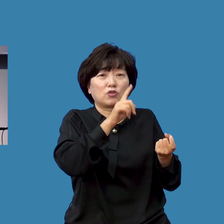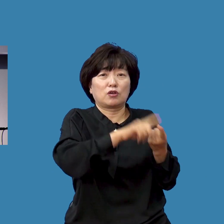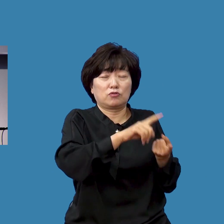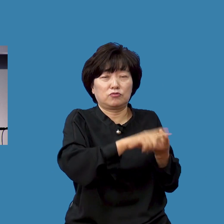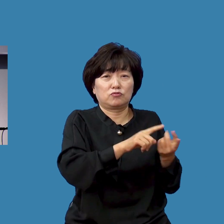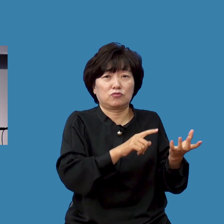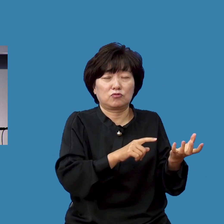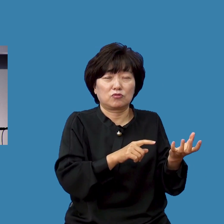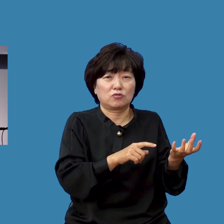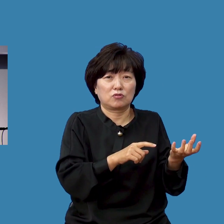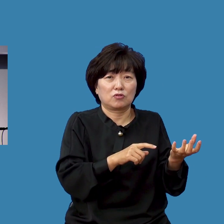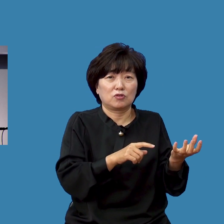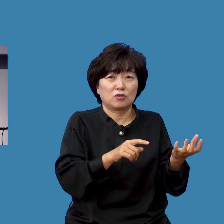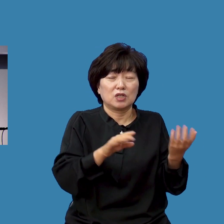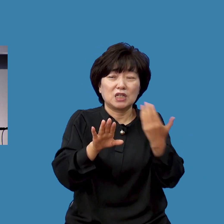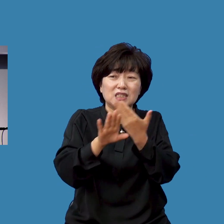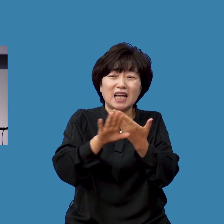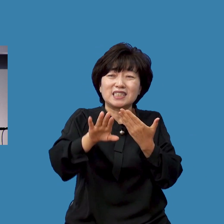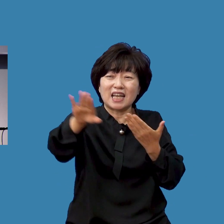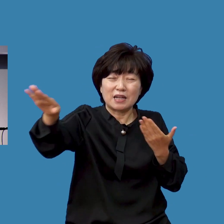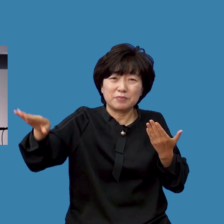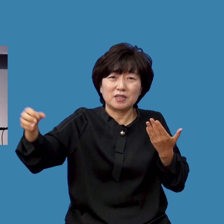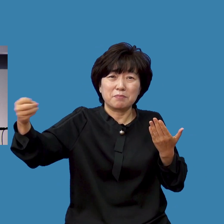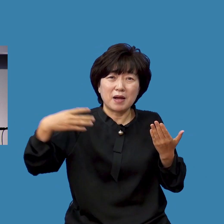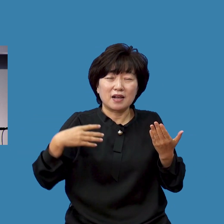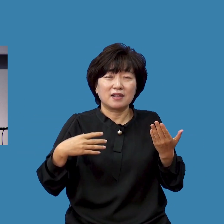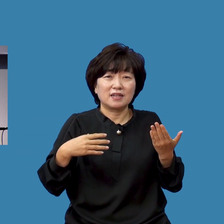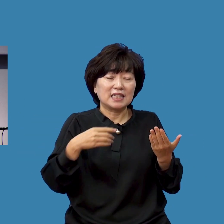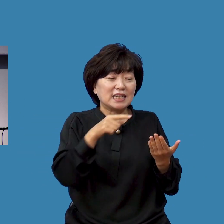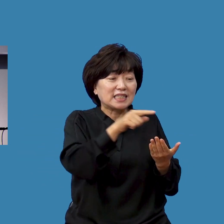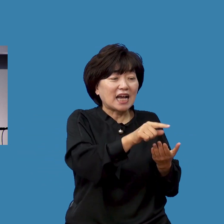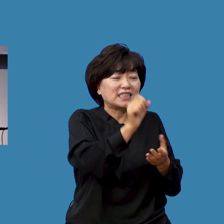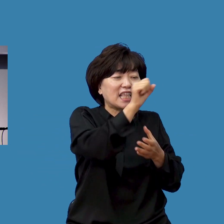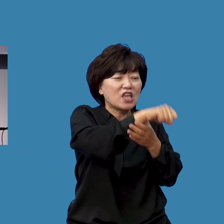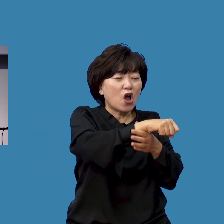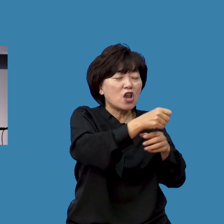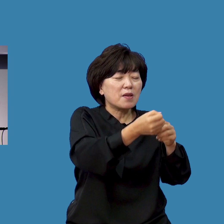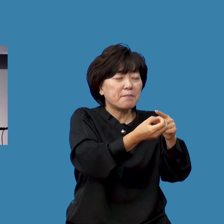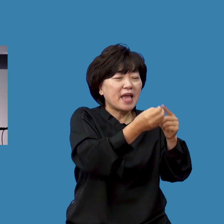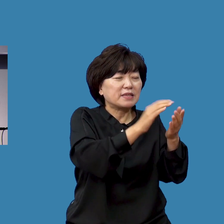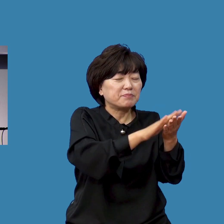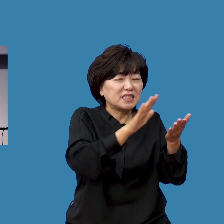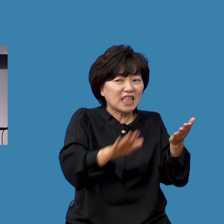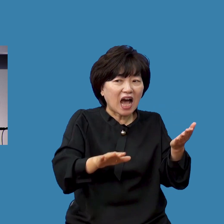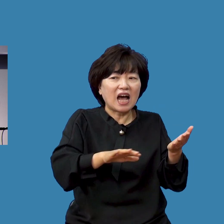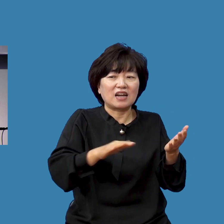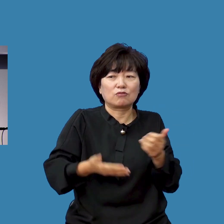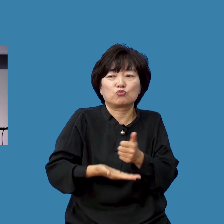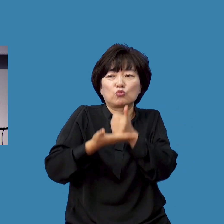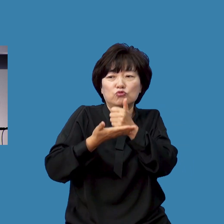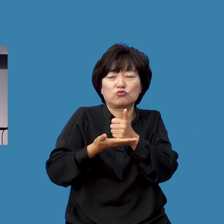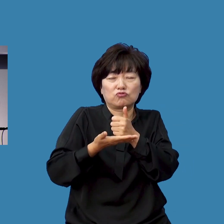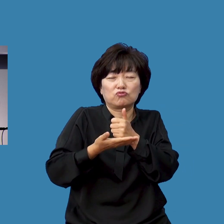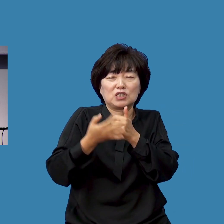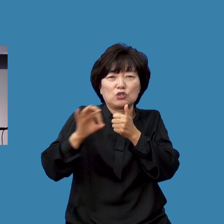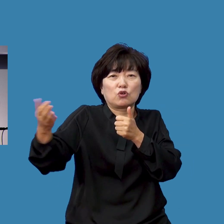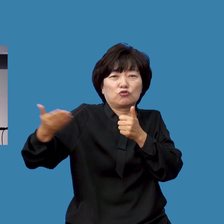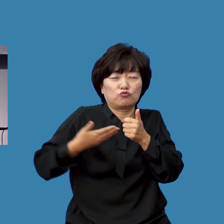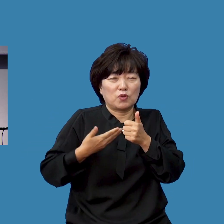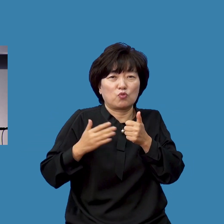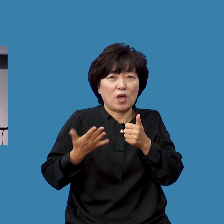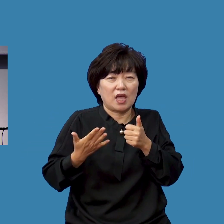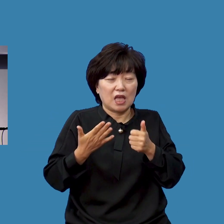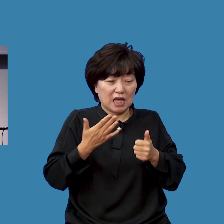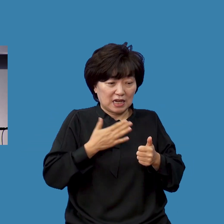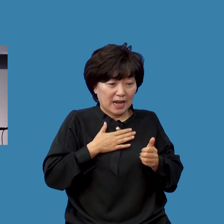같아. 그냥 딴 사람은 그 사람한테 당신의 열매입니다 하고 존중하는 게 맞는 것 같아요.